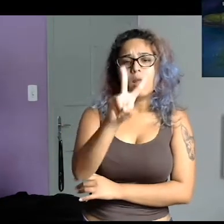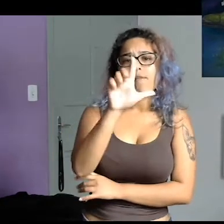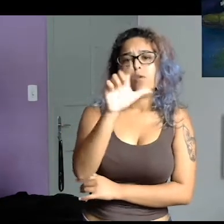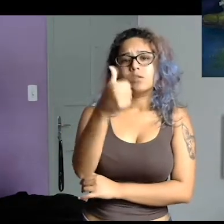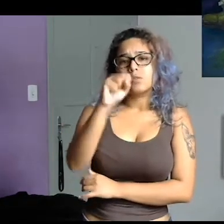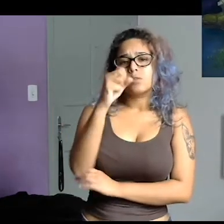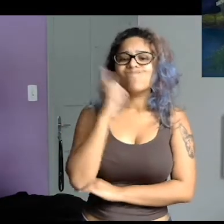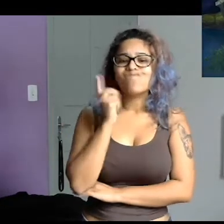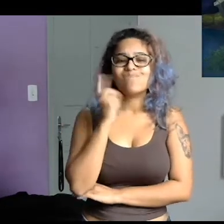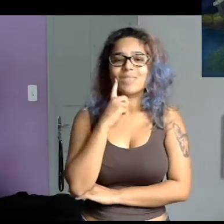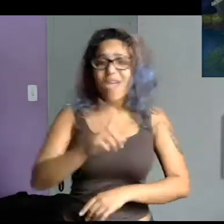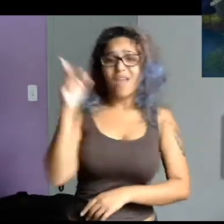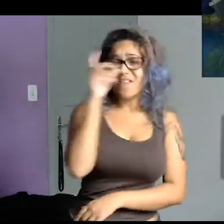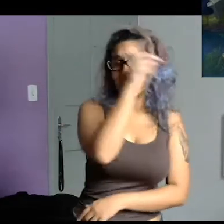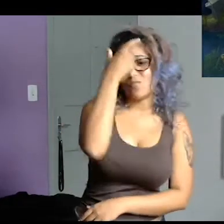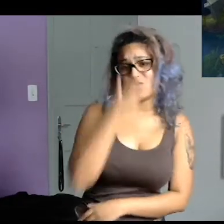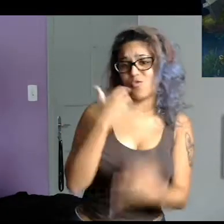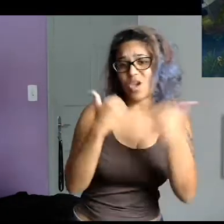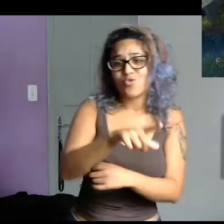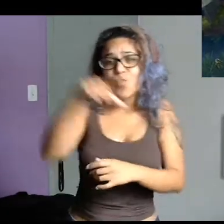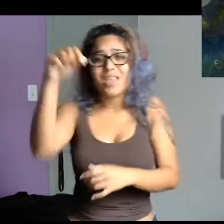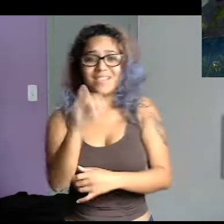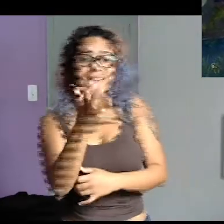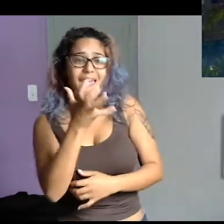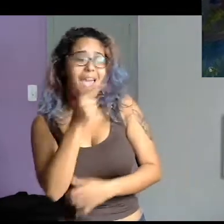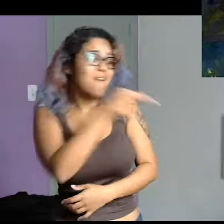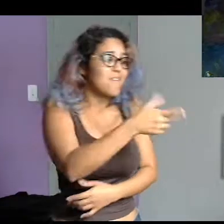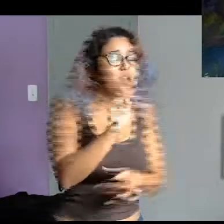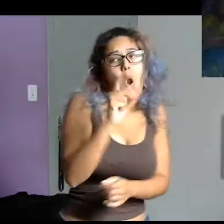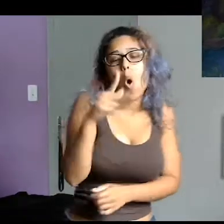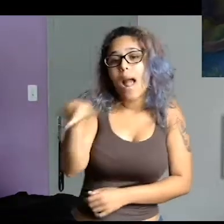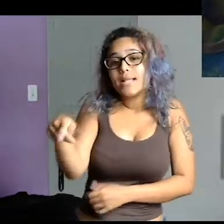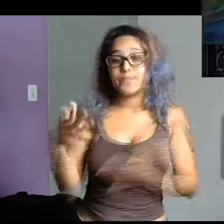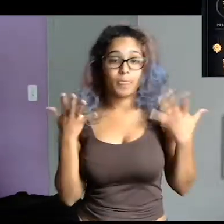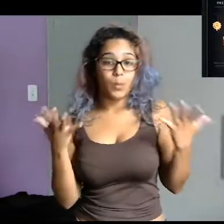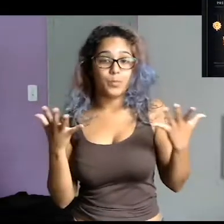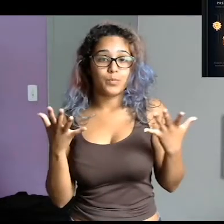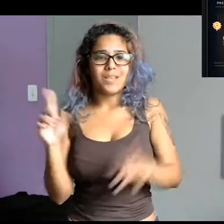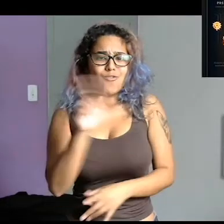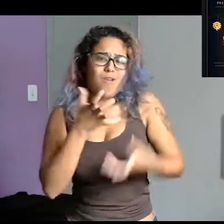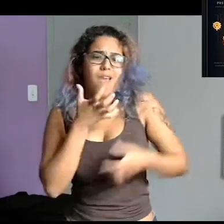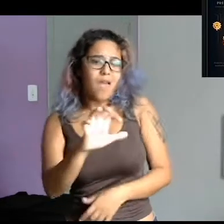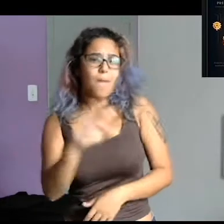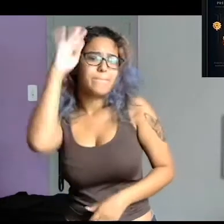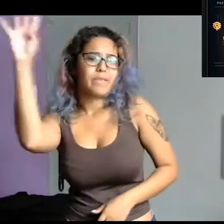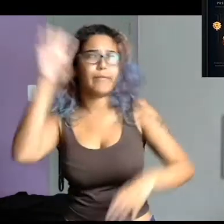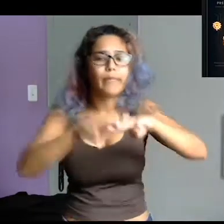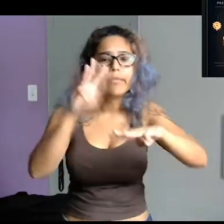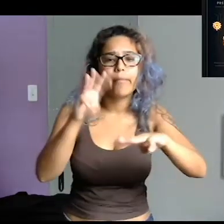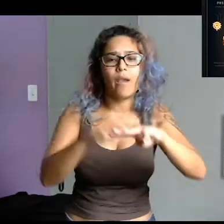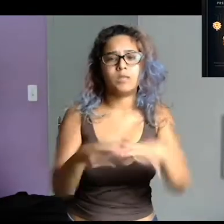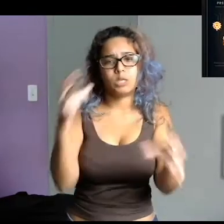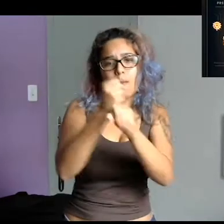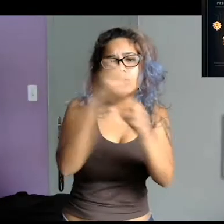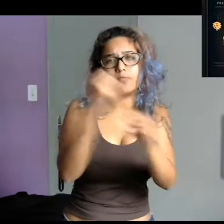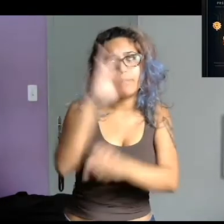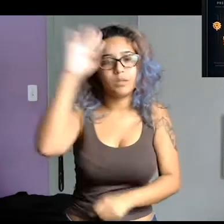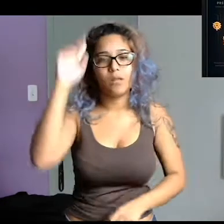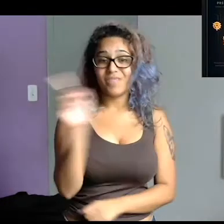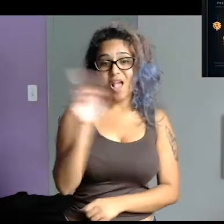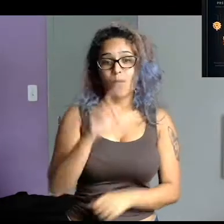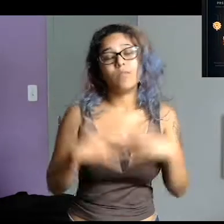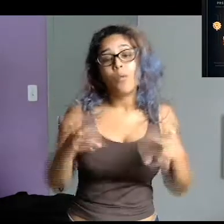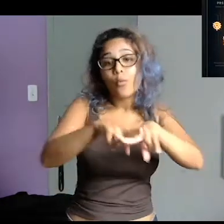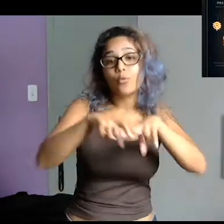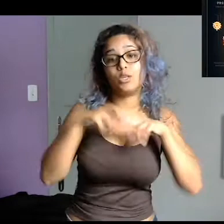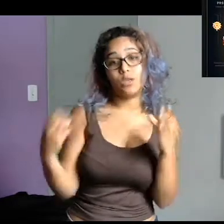quer chegar nesse nível matemático de ter que fazer conta para descobrir isso. Por isso, as novas runas, as runas reforjadas, proporcionam